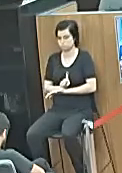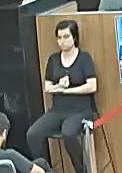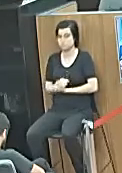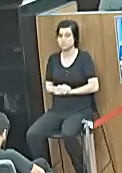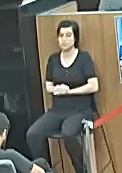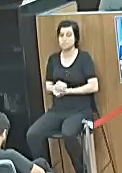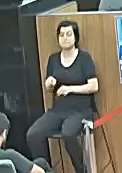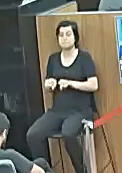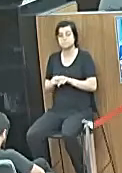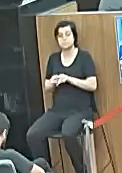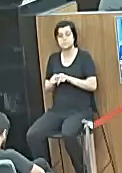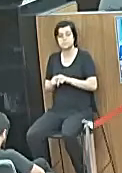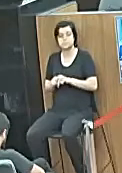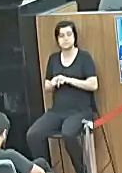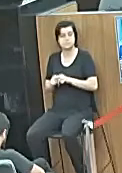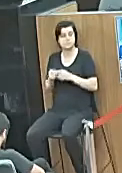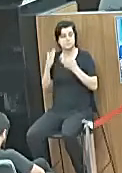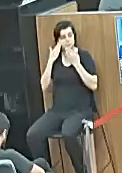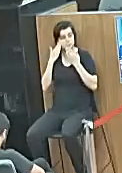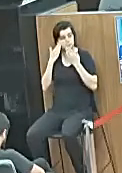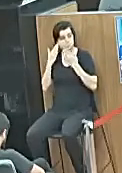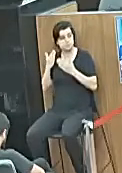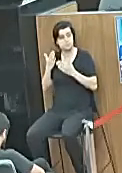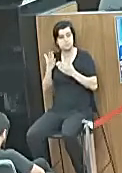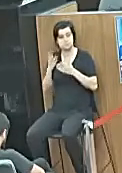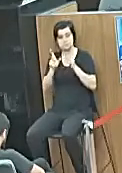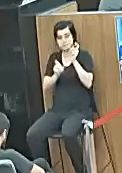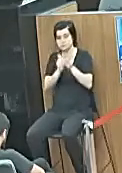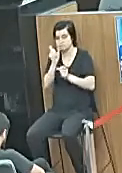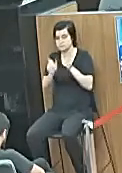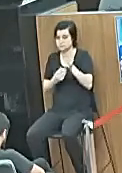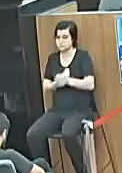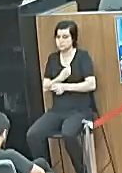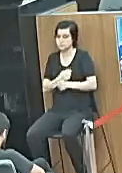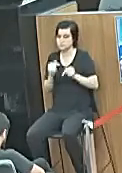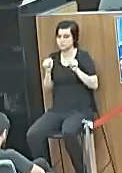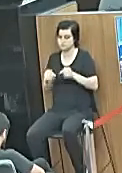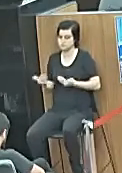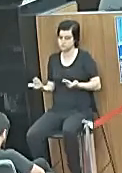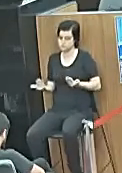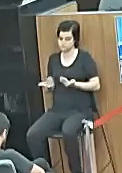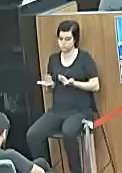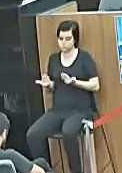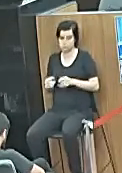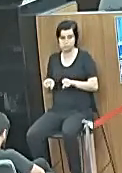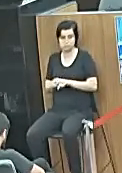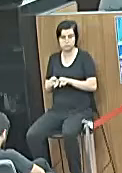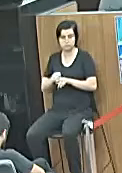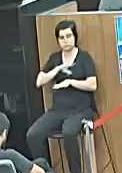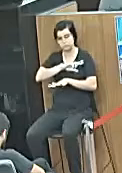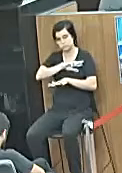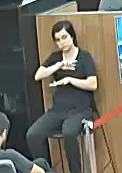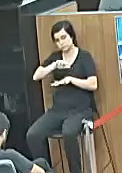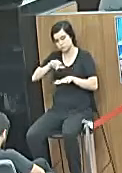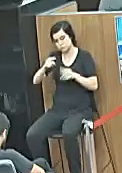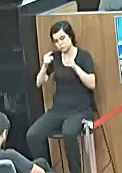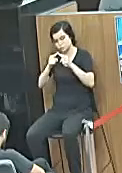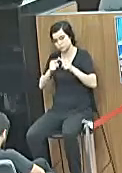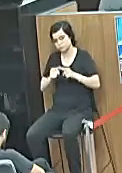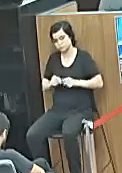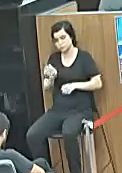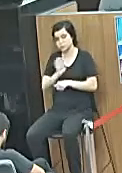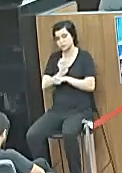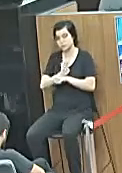e também aos demais membros da sociedade civil organizada presente e também de outros órgãos do estado e também